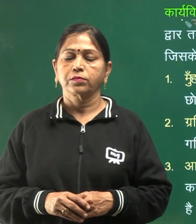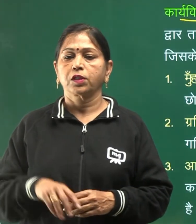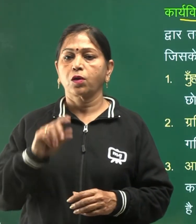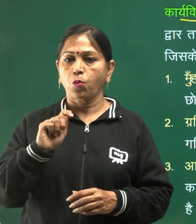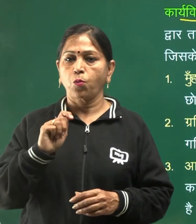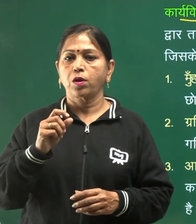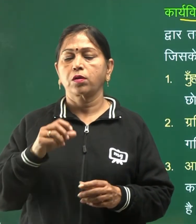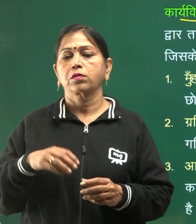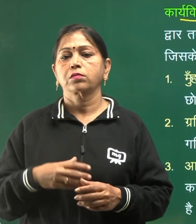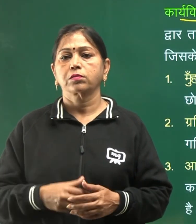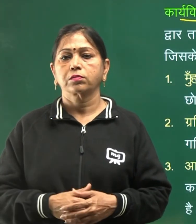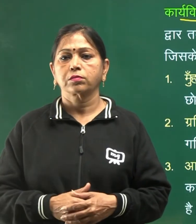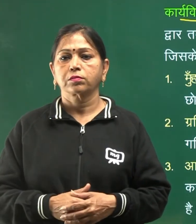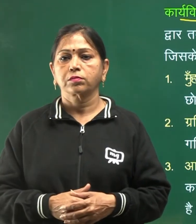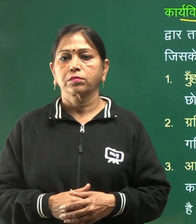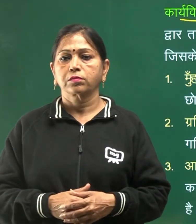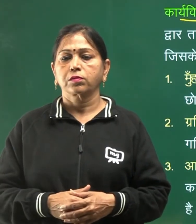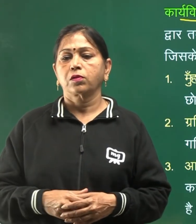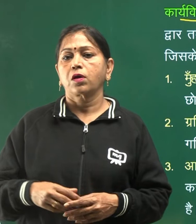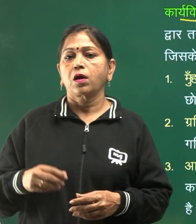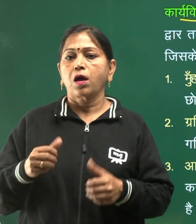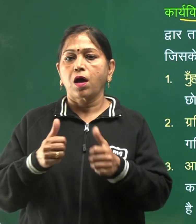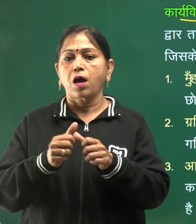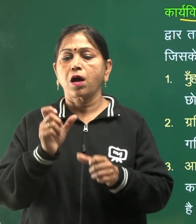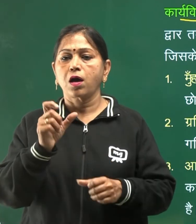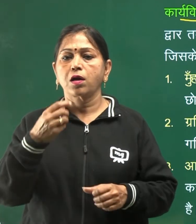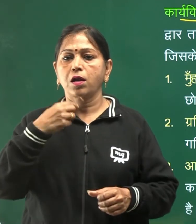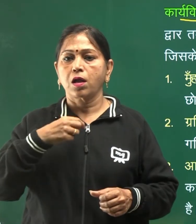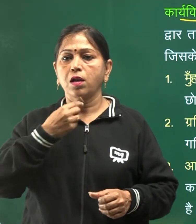कार्यविधि: आहार नाल